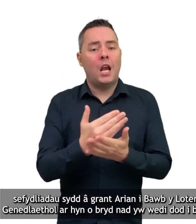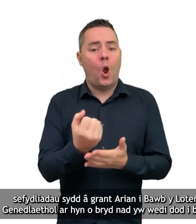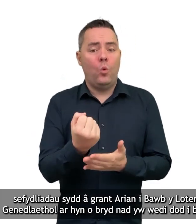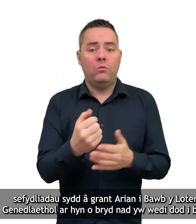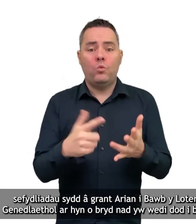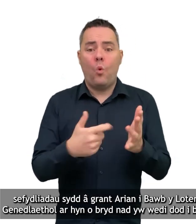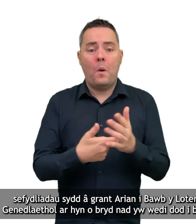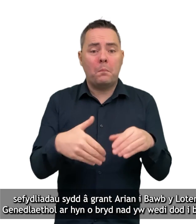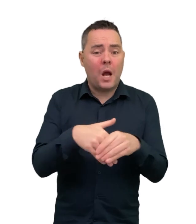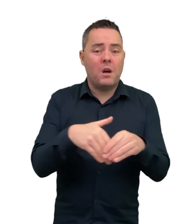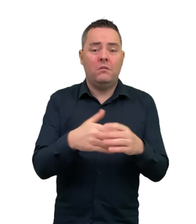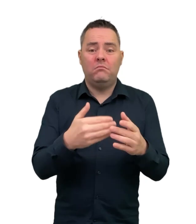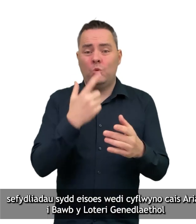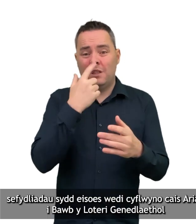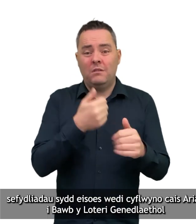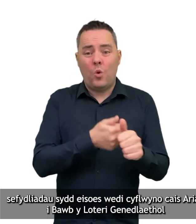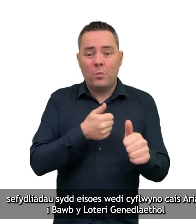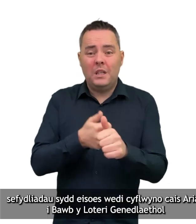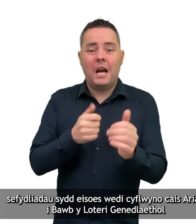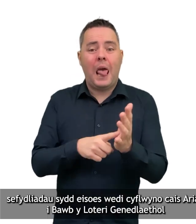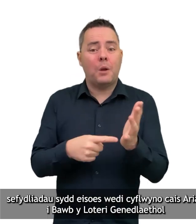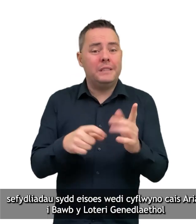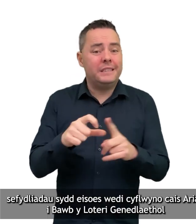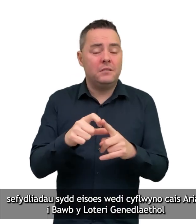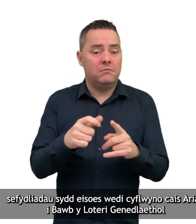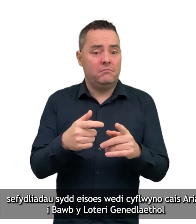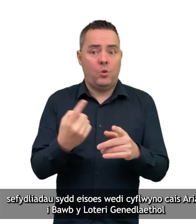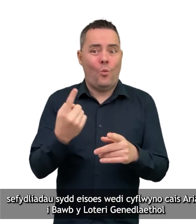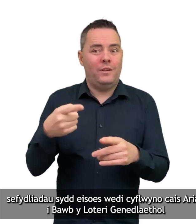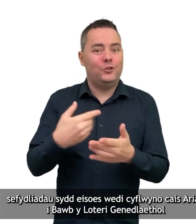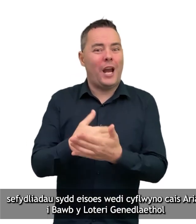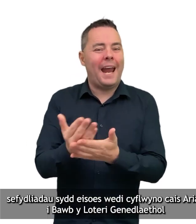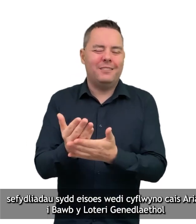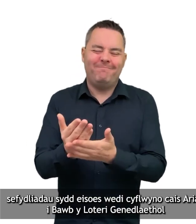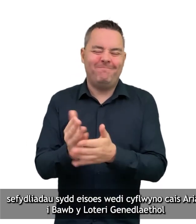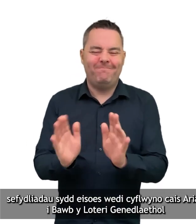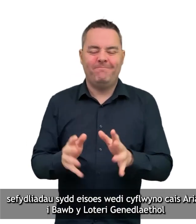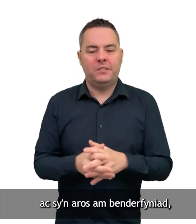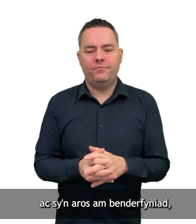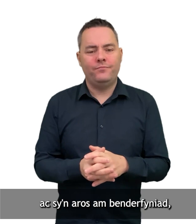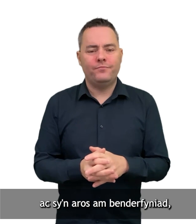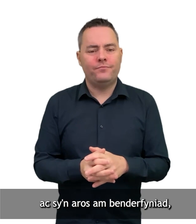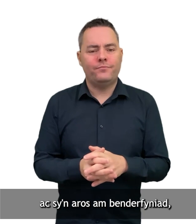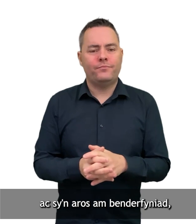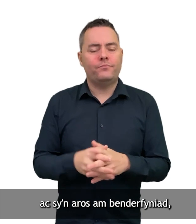dod i ben, sefydliadau sydd eisoes wedi cyflwyno cais arian i bawb y Loteri Genedlaethol ac sy'n aros am